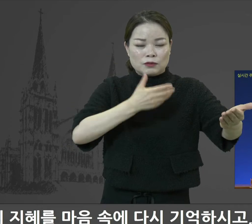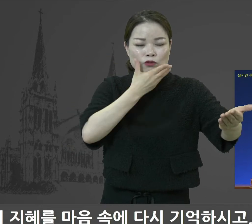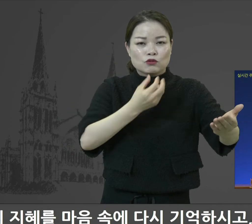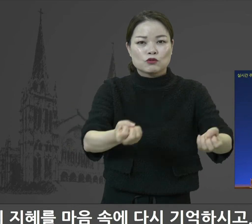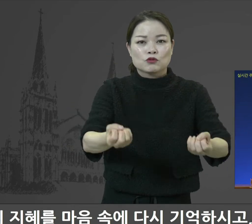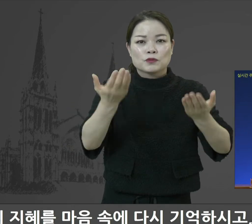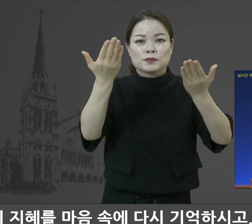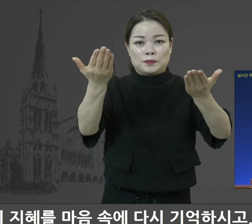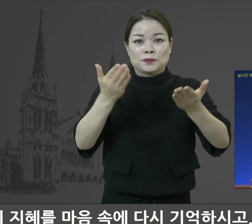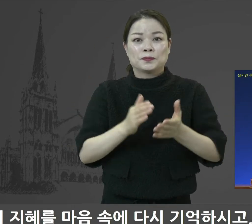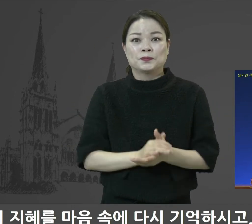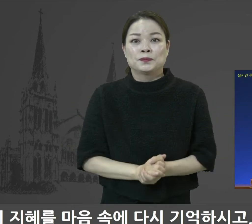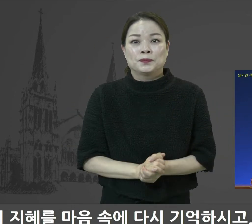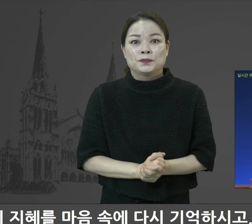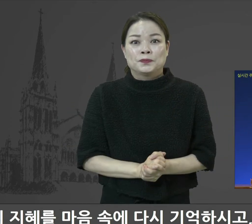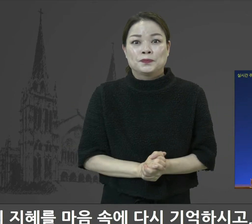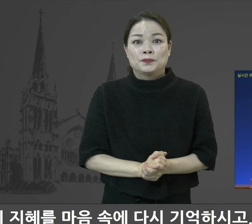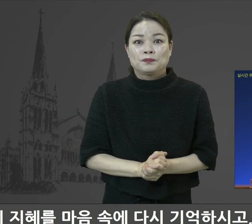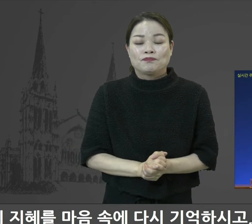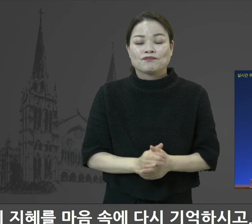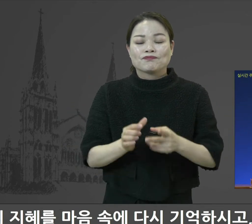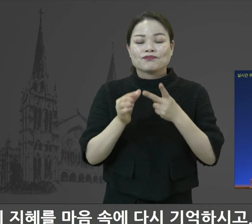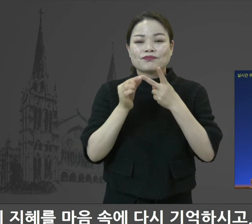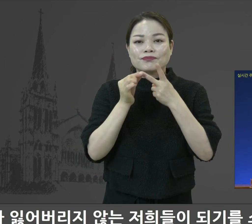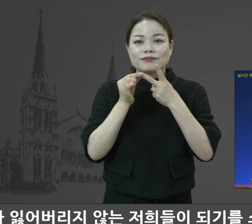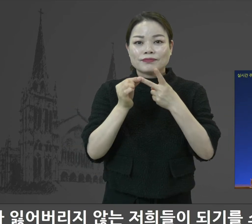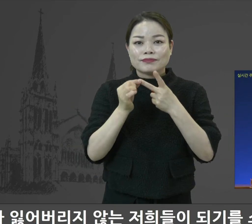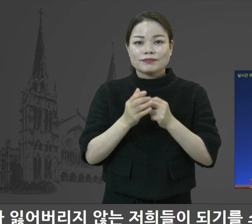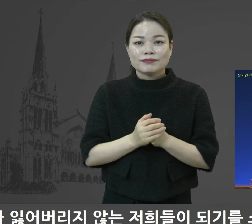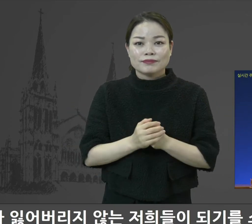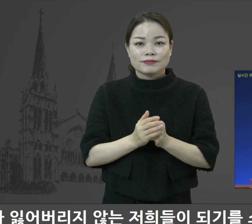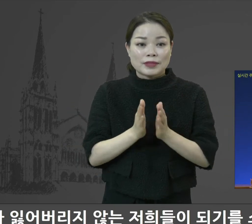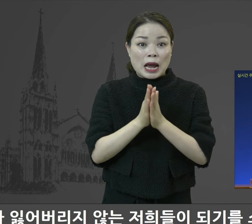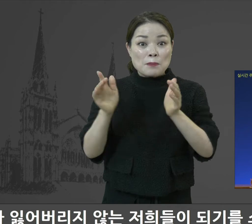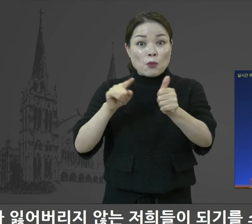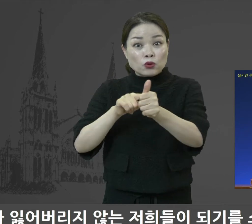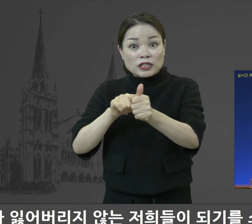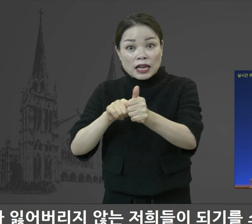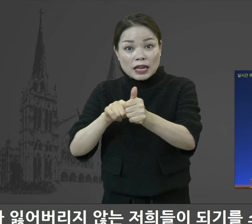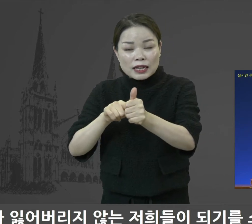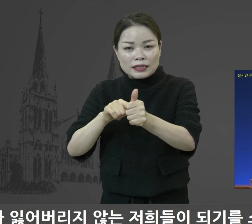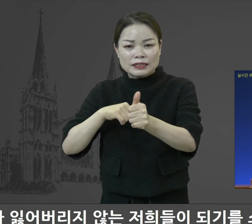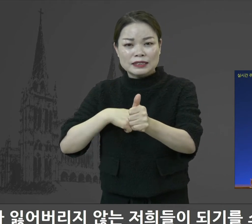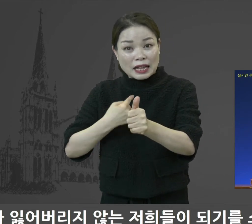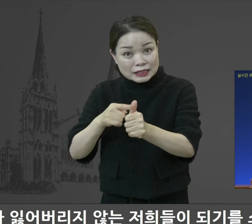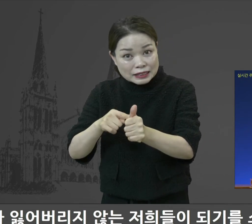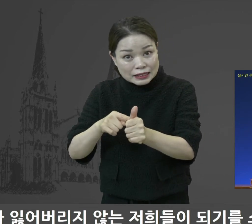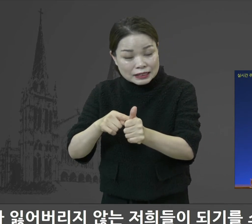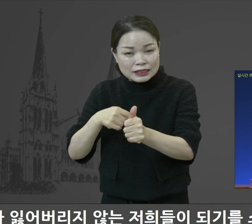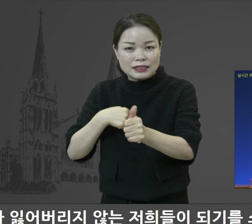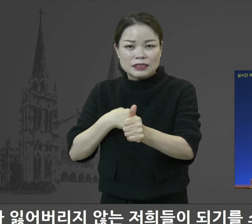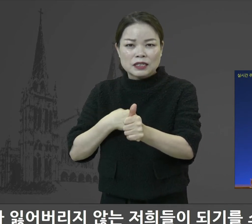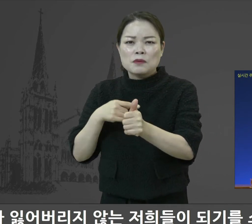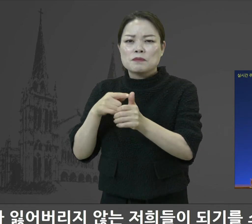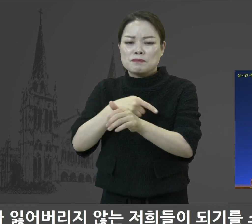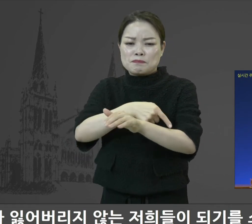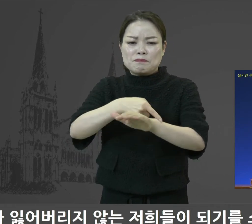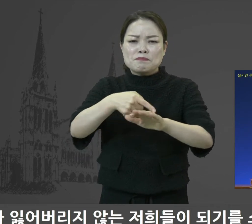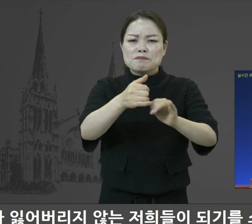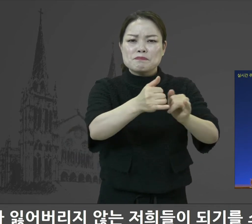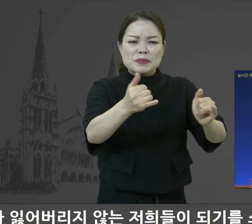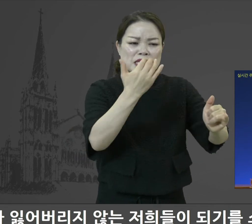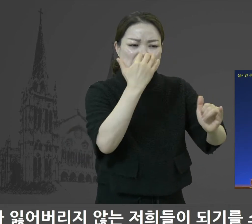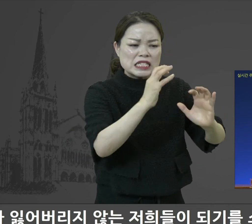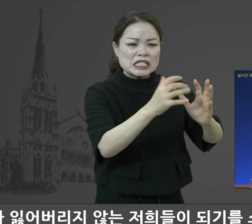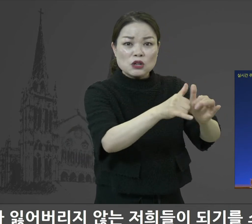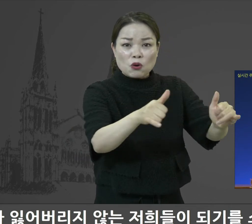축원합니다. 두 번째, 이 모세는 자신이 이